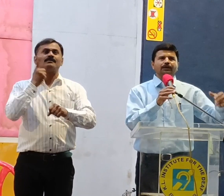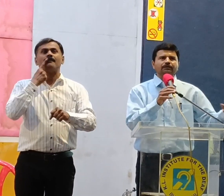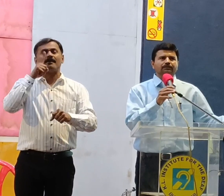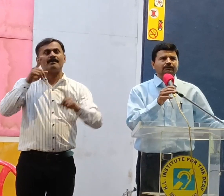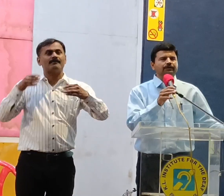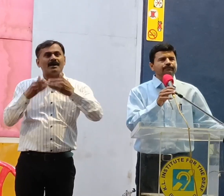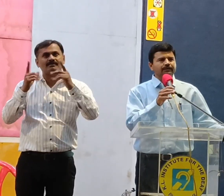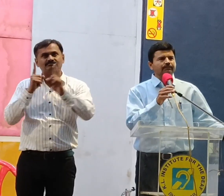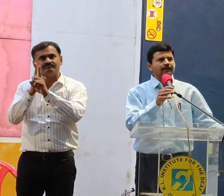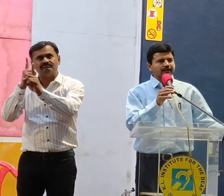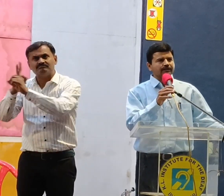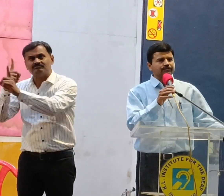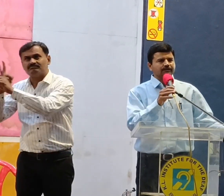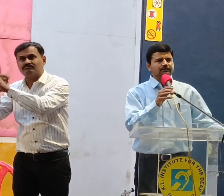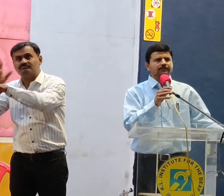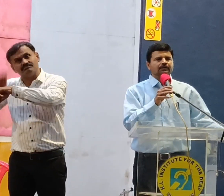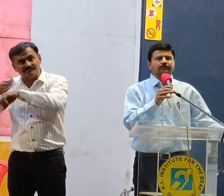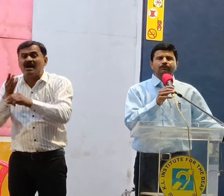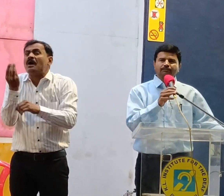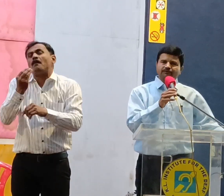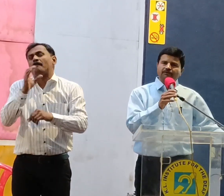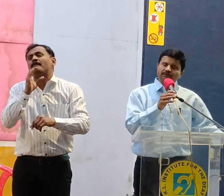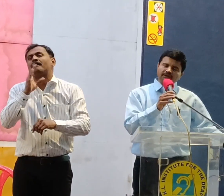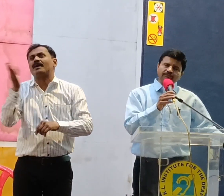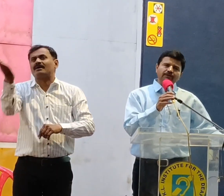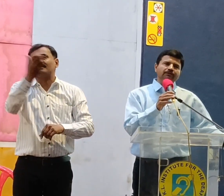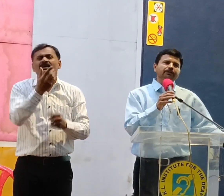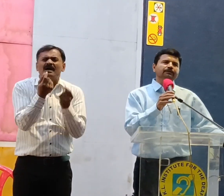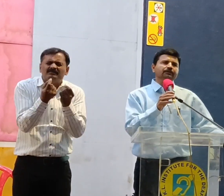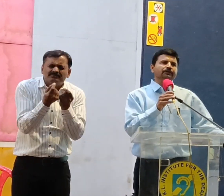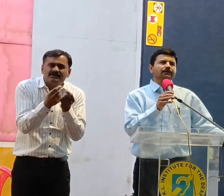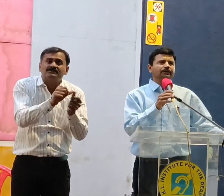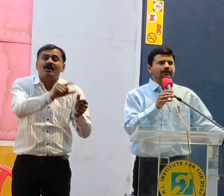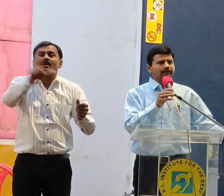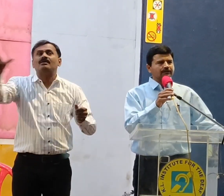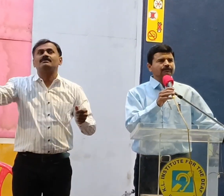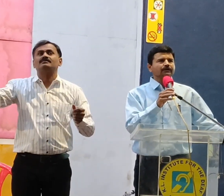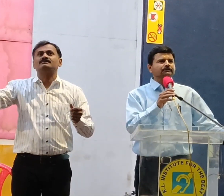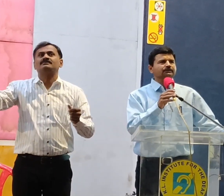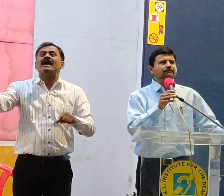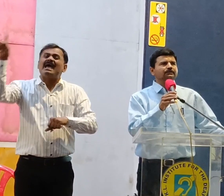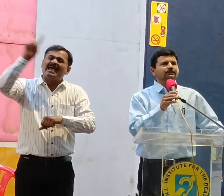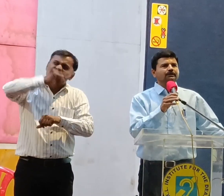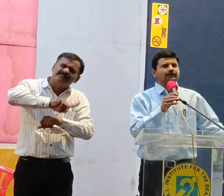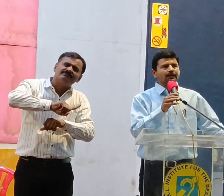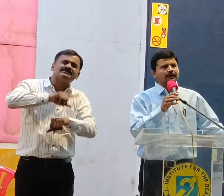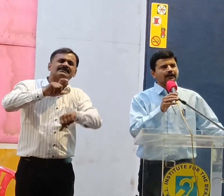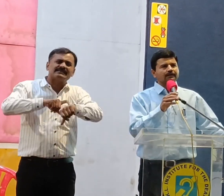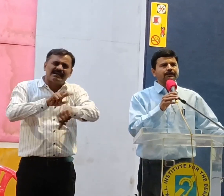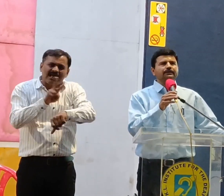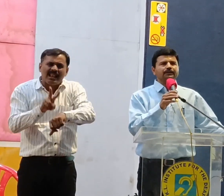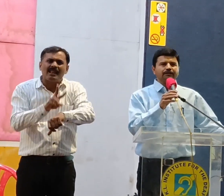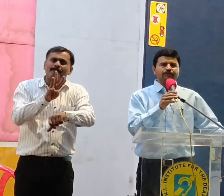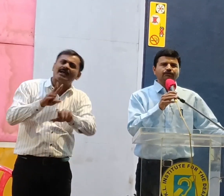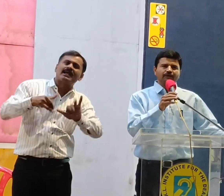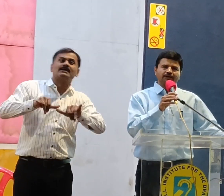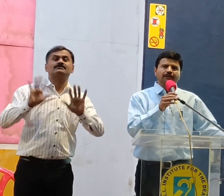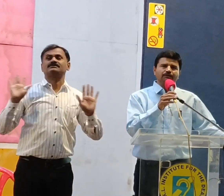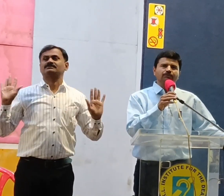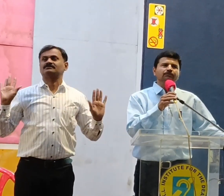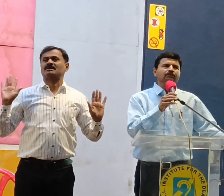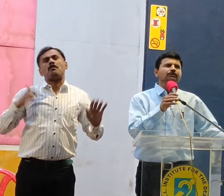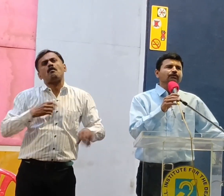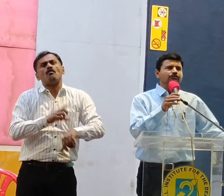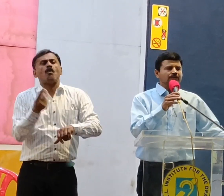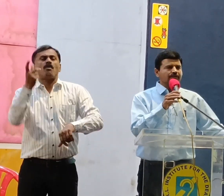હજી થોડાકની મીટિંગ બાકી છે. તો આપ સર્વને વિનંતી કે એક દિવસ આ દીકરા દીકરીઓ માટે